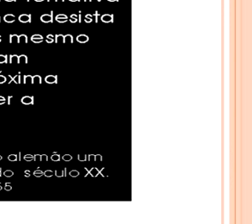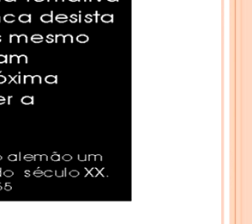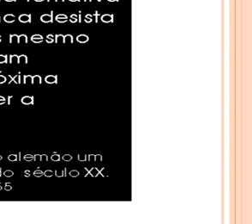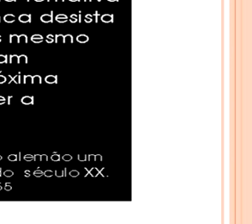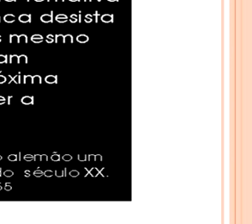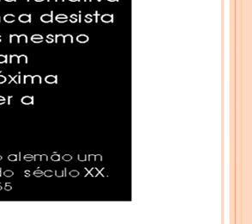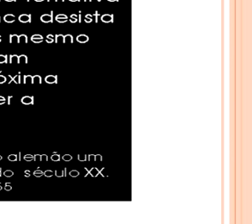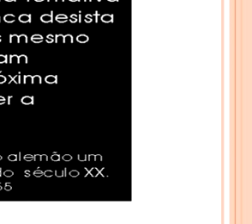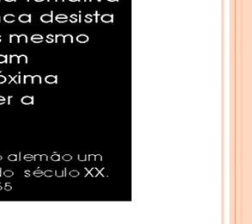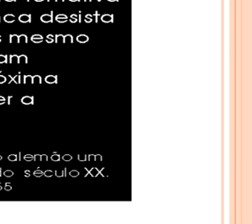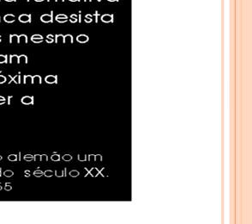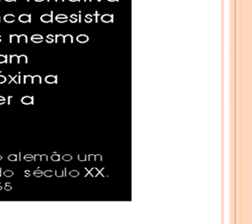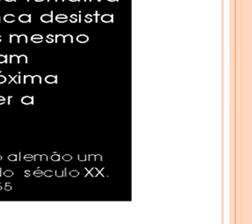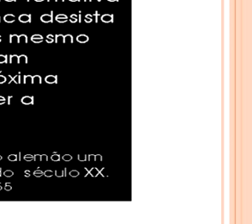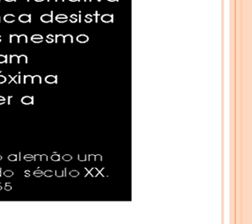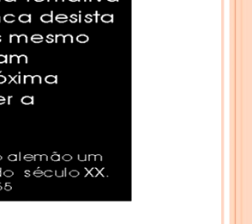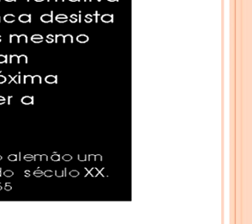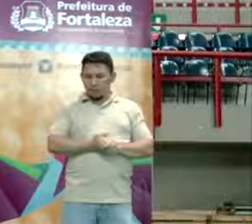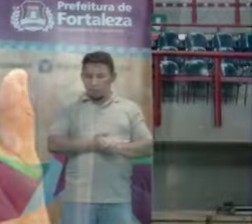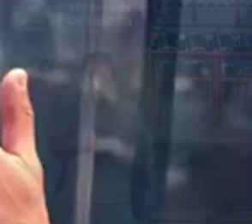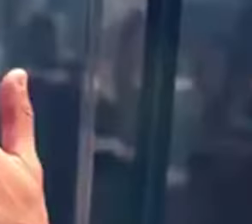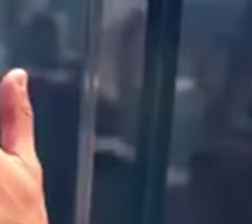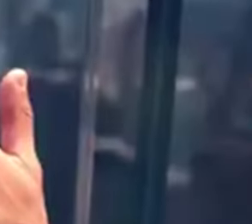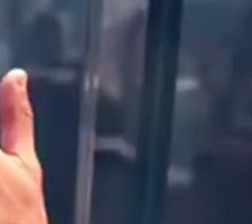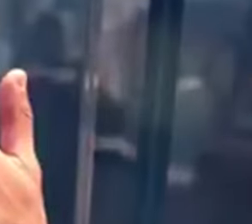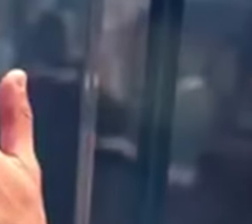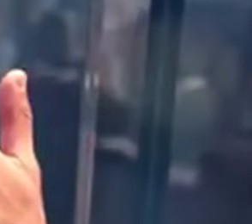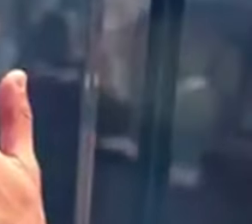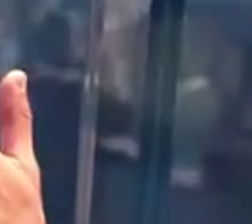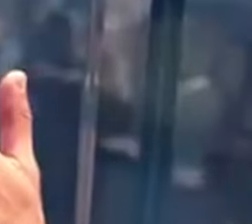último, e daqui a pouco nós falamos.